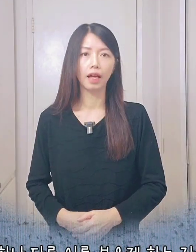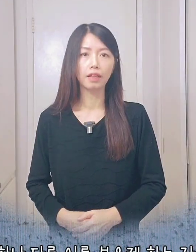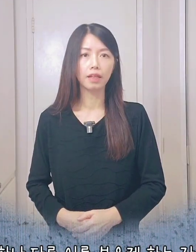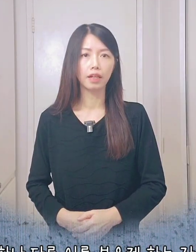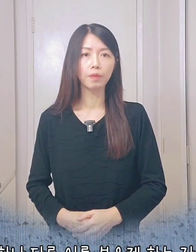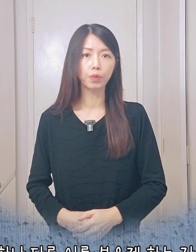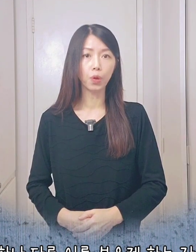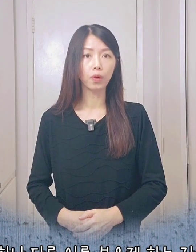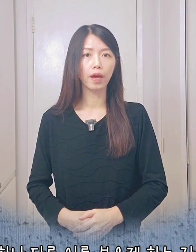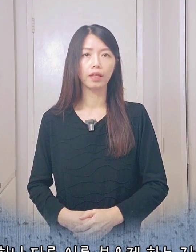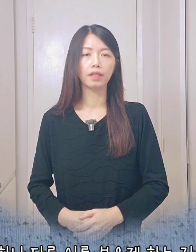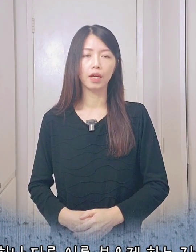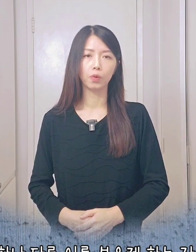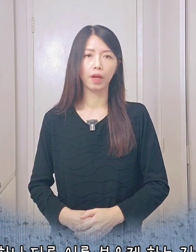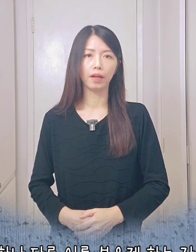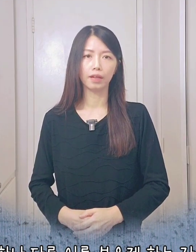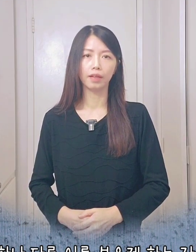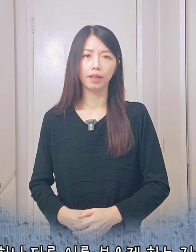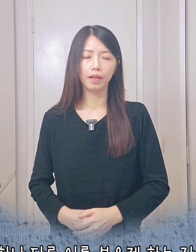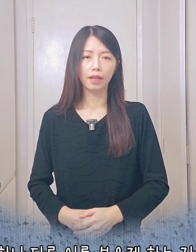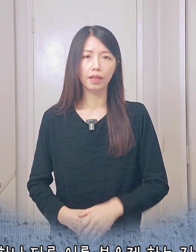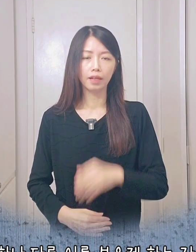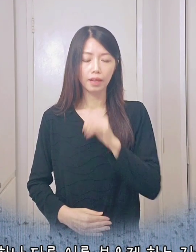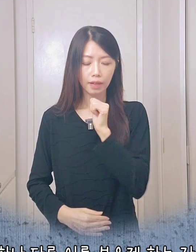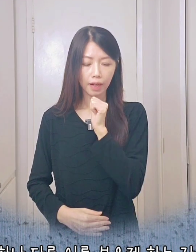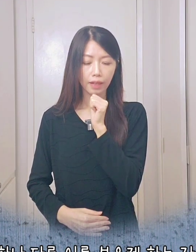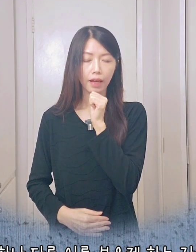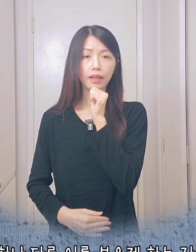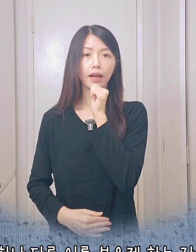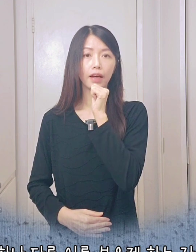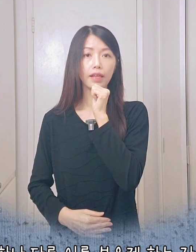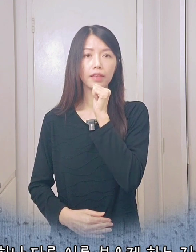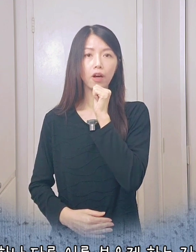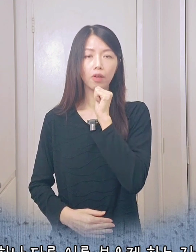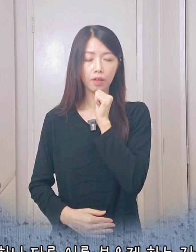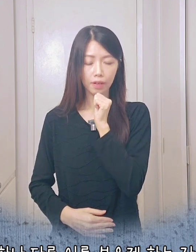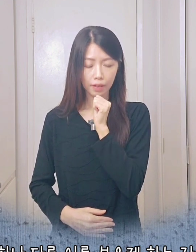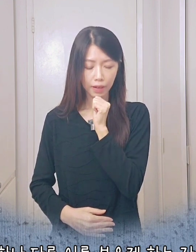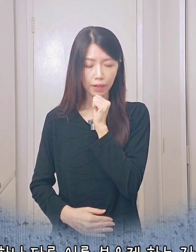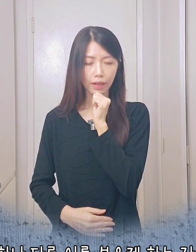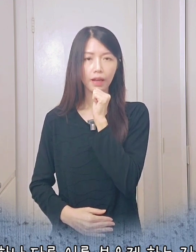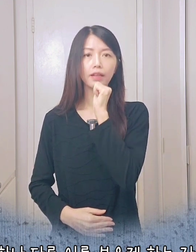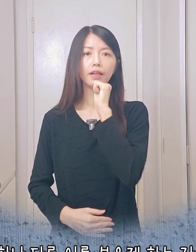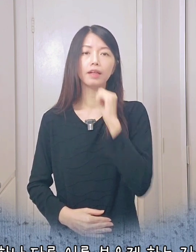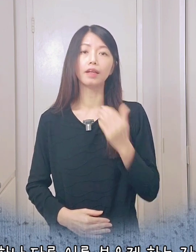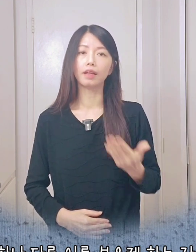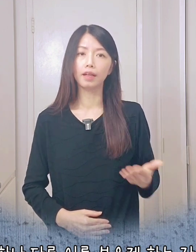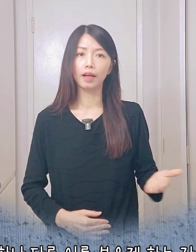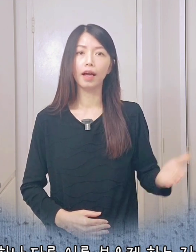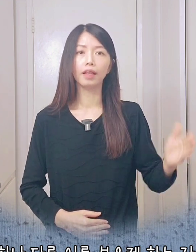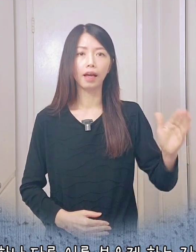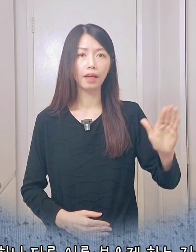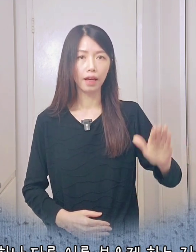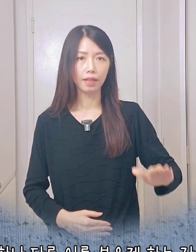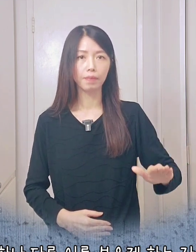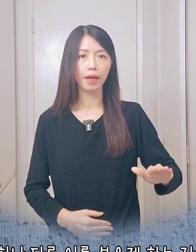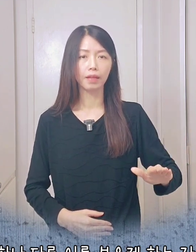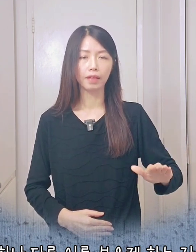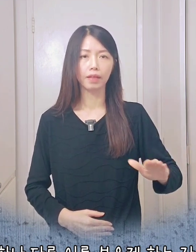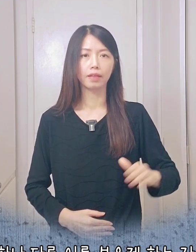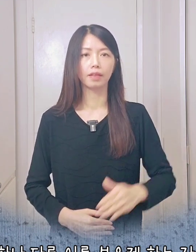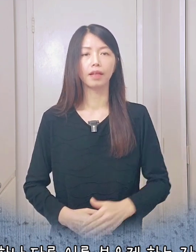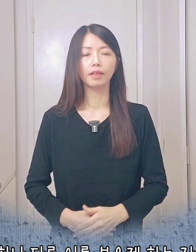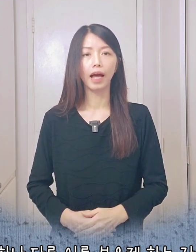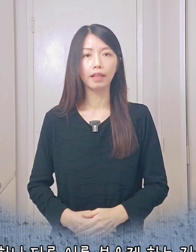가난하나 다른 일을 부욕해 하는 자로다. 가난, 아까 했죠? 가난하나